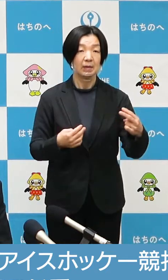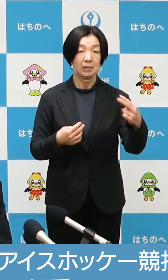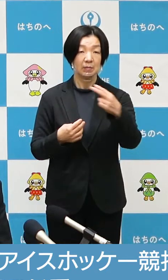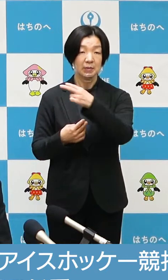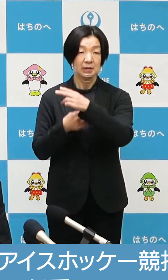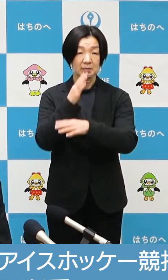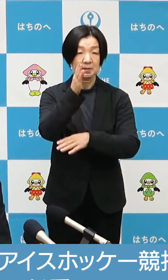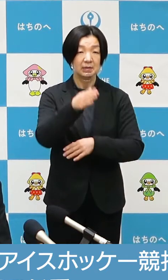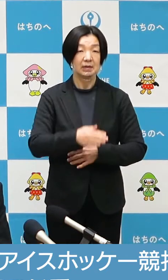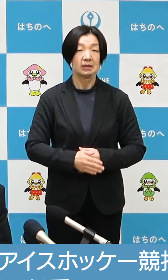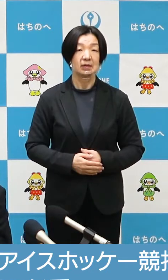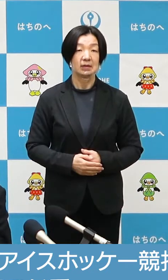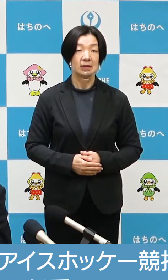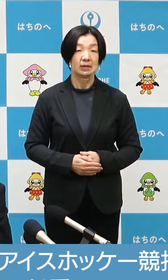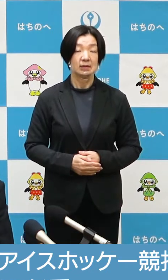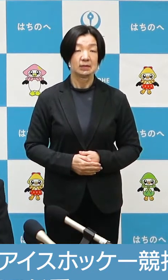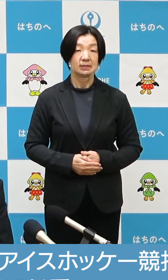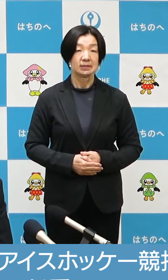ご覧いただきます